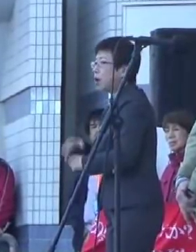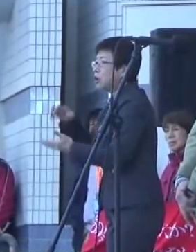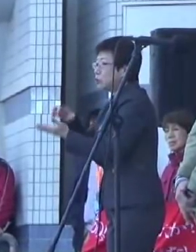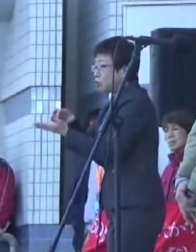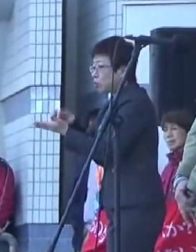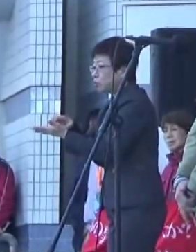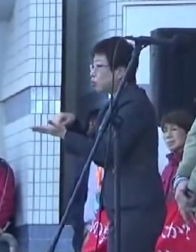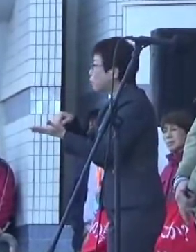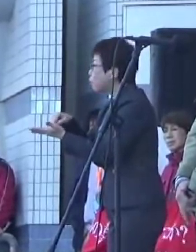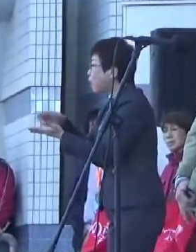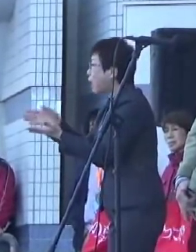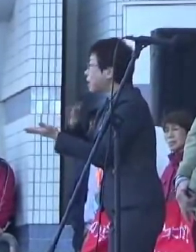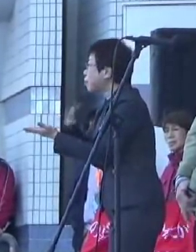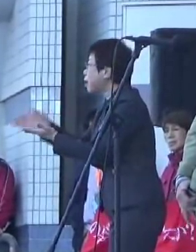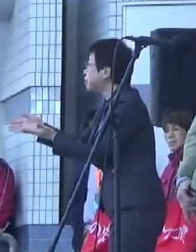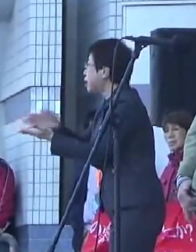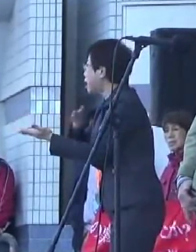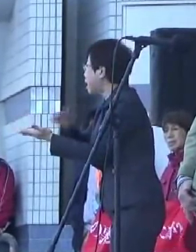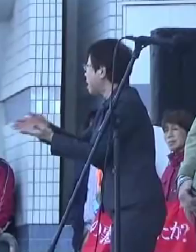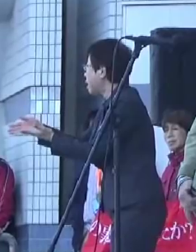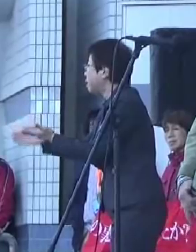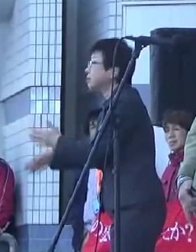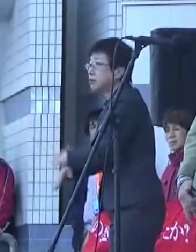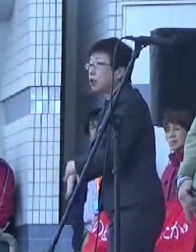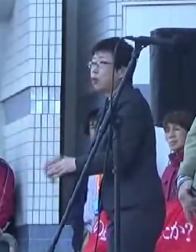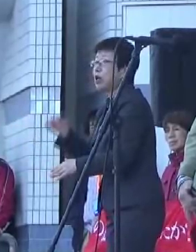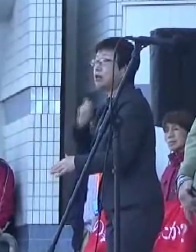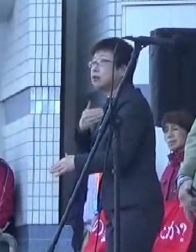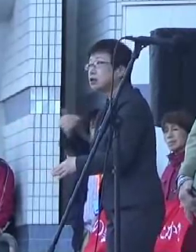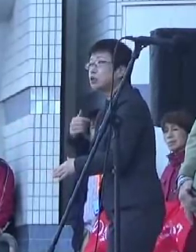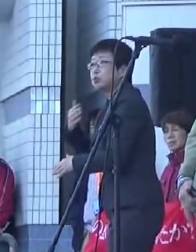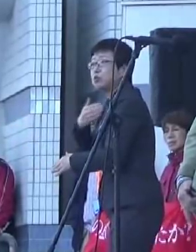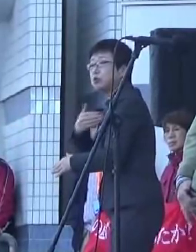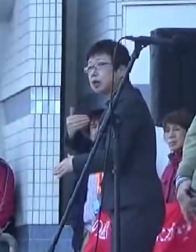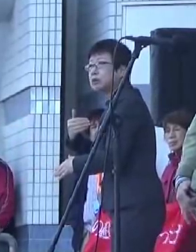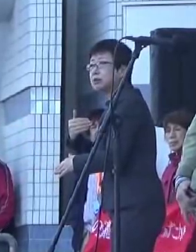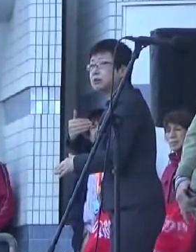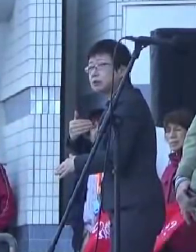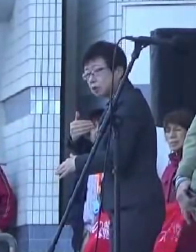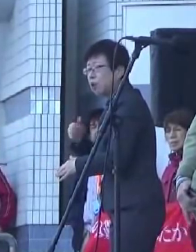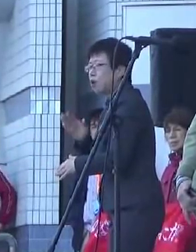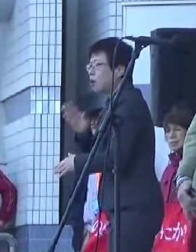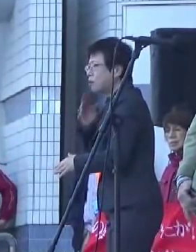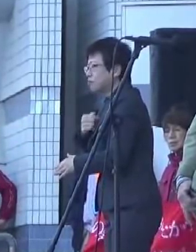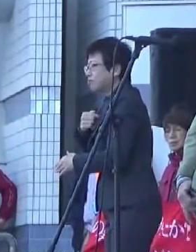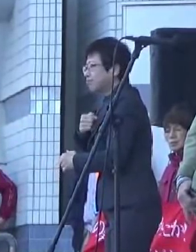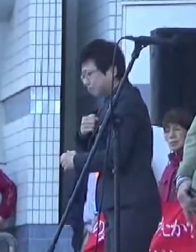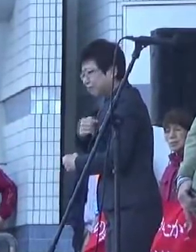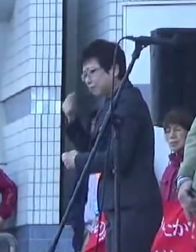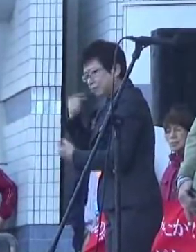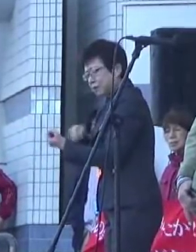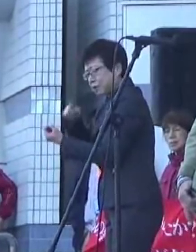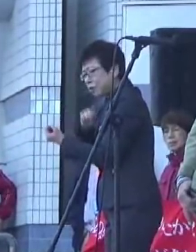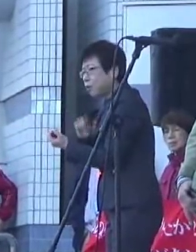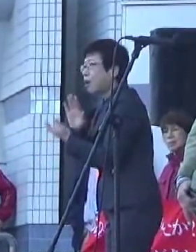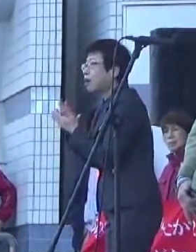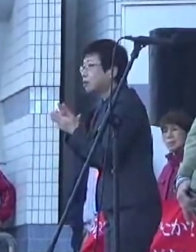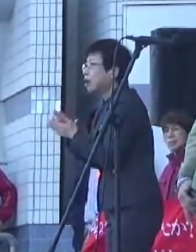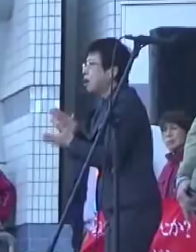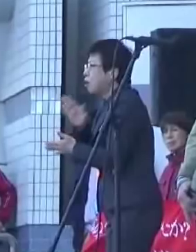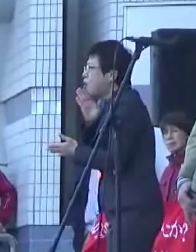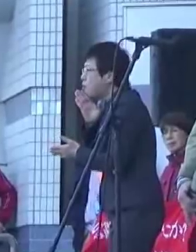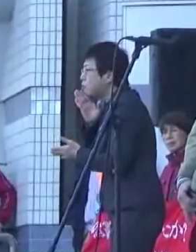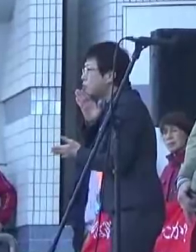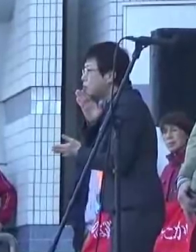くれるところはどこにもありません。私たちは自分たちの本能の力で本当の真実